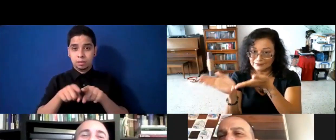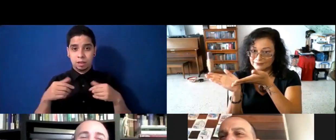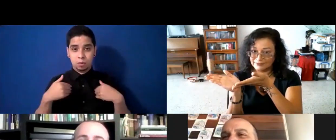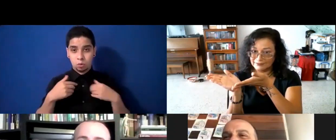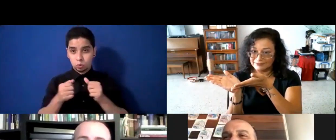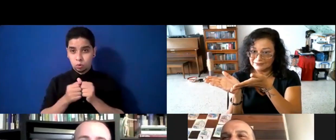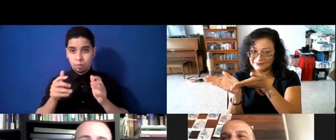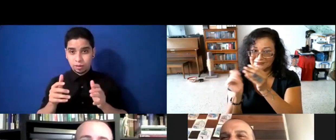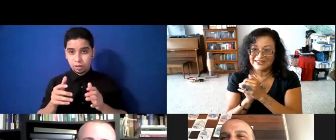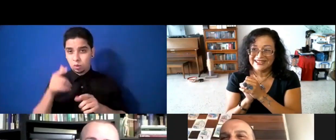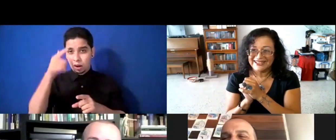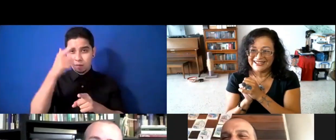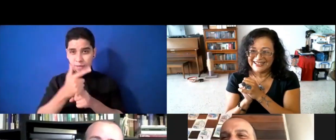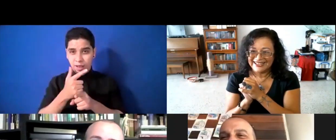hermano, amigo, artista. Saludos. Saludos.